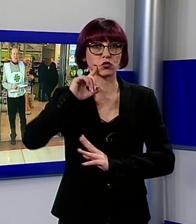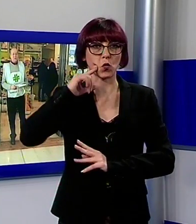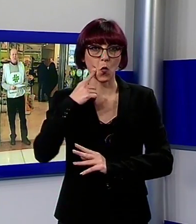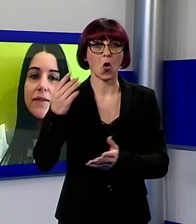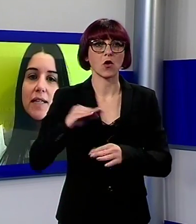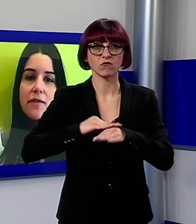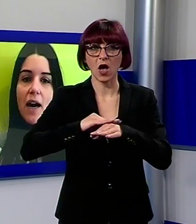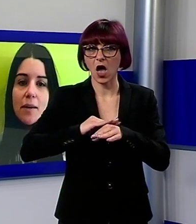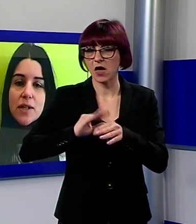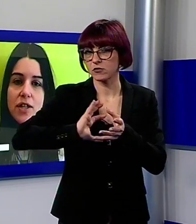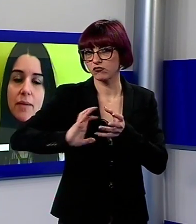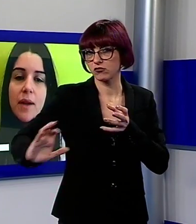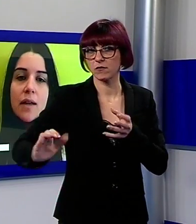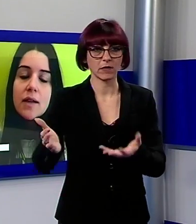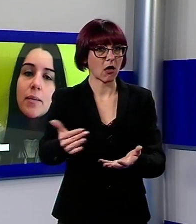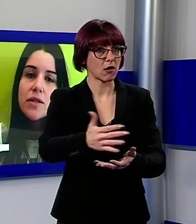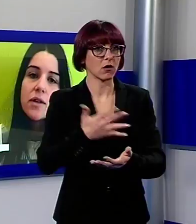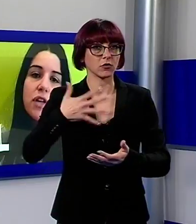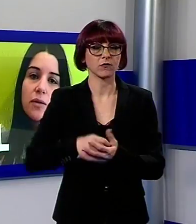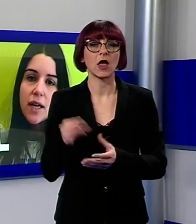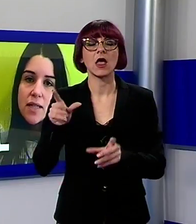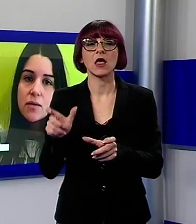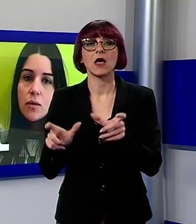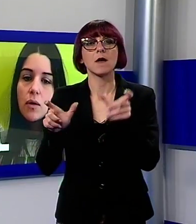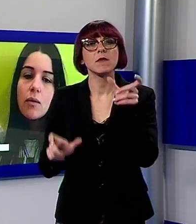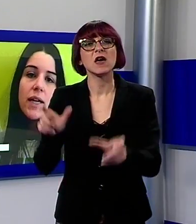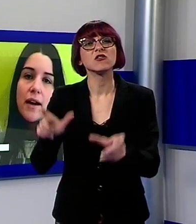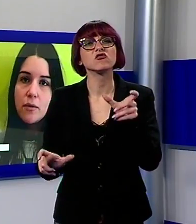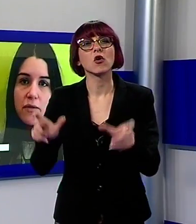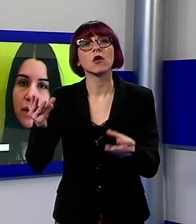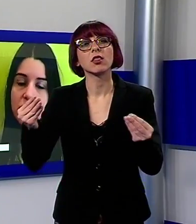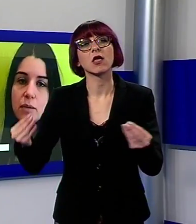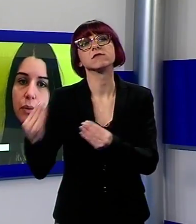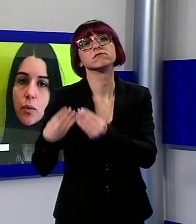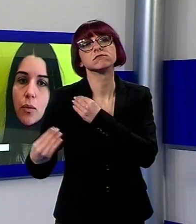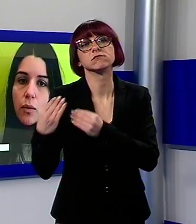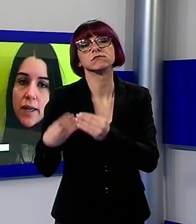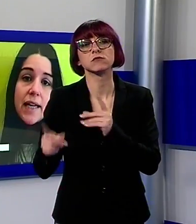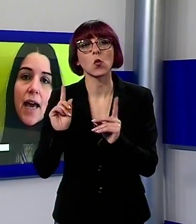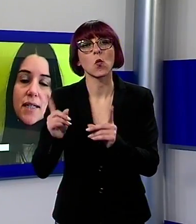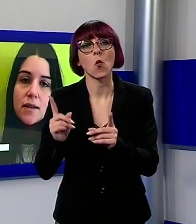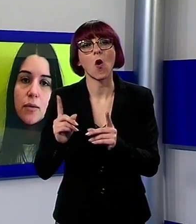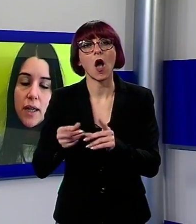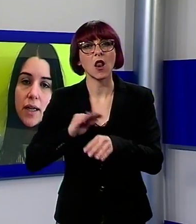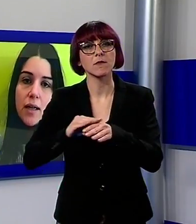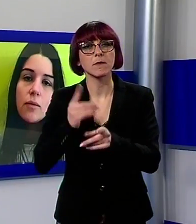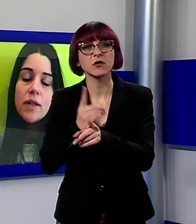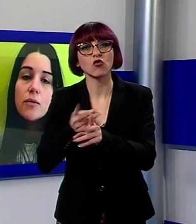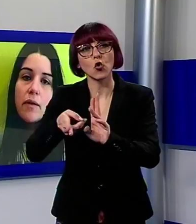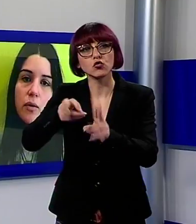raccolto diversi farmaci. Tante persone ci hanno chiesto quali erano i farmaci più richiesti, di quelli di cui avevano